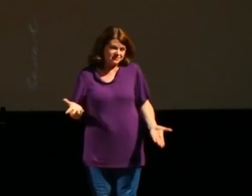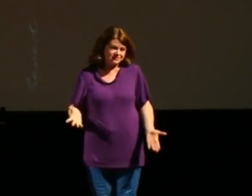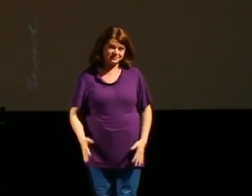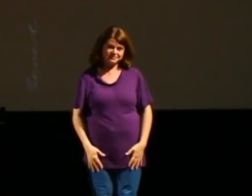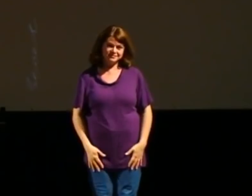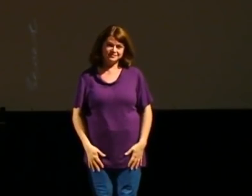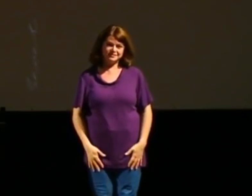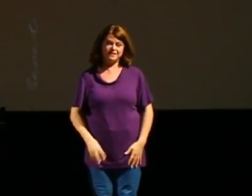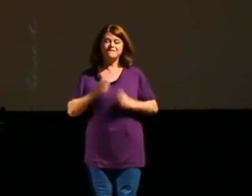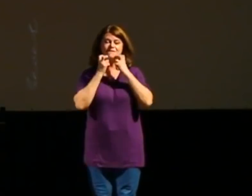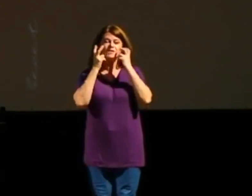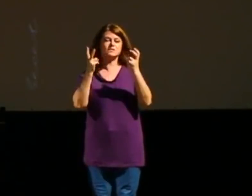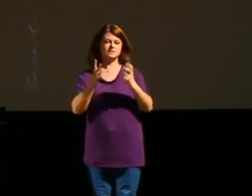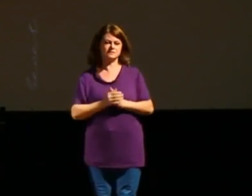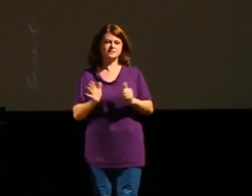tratar delas.